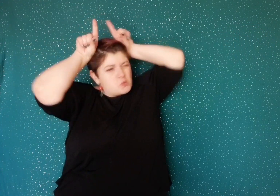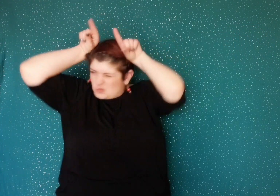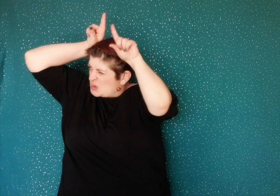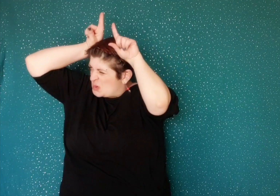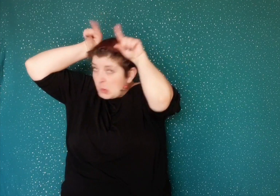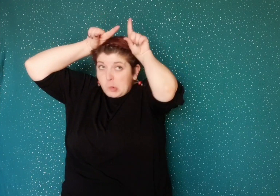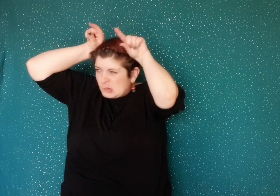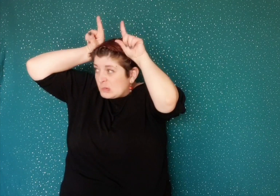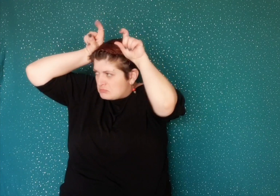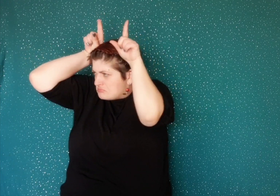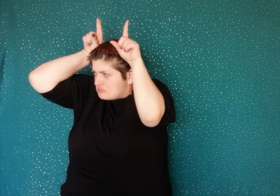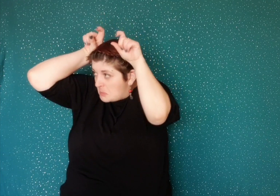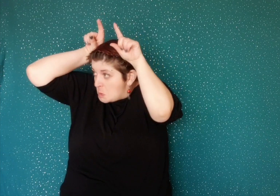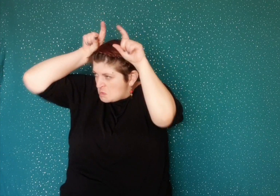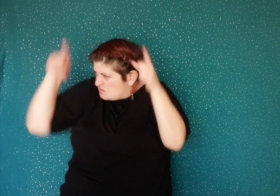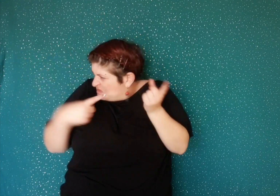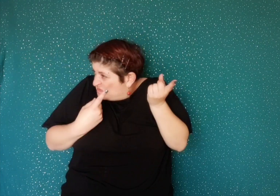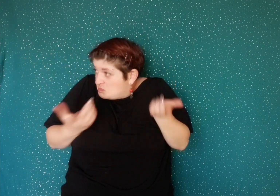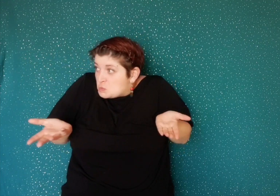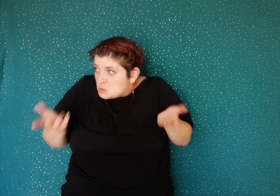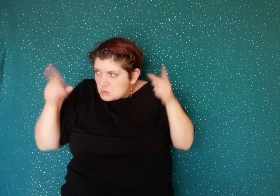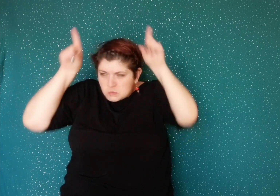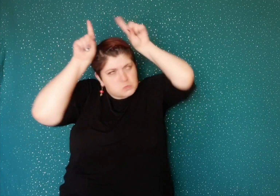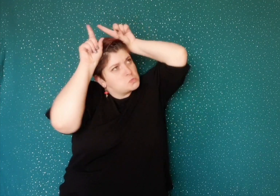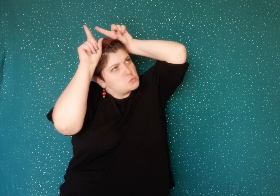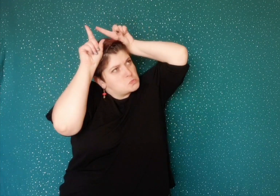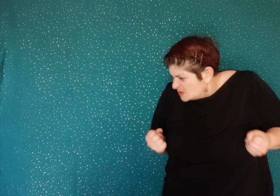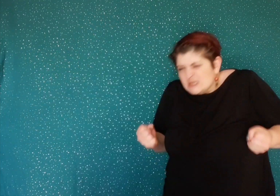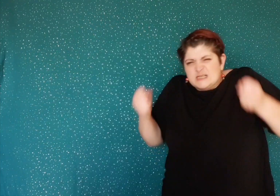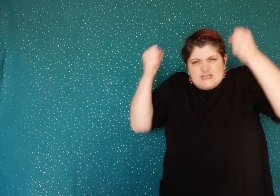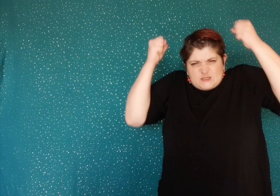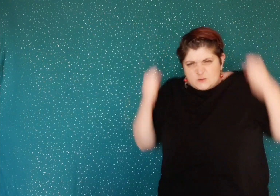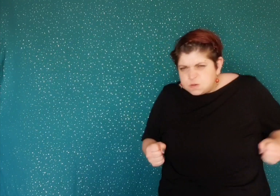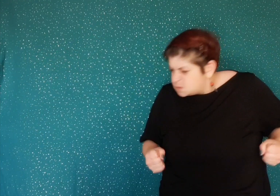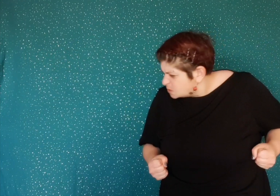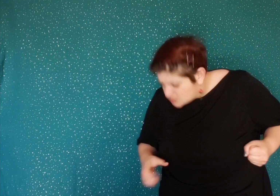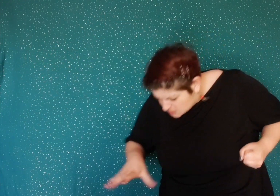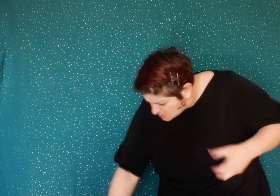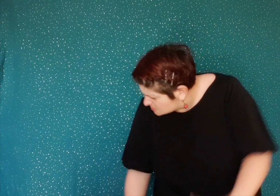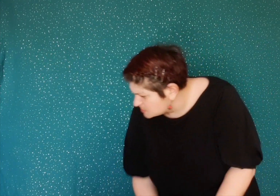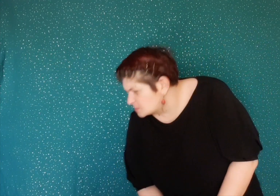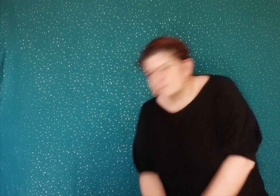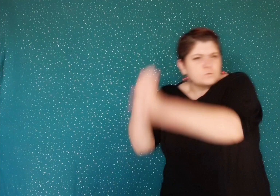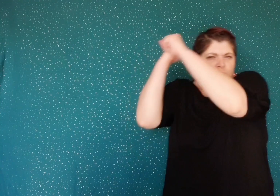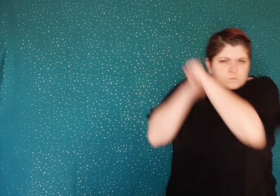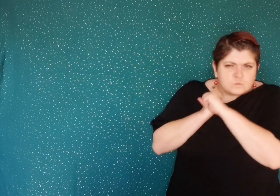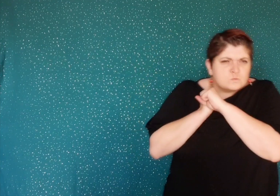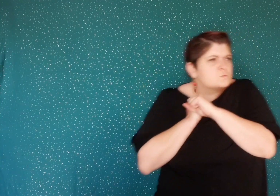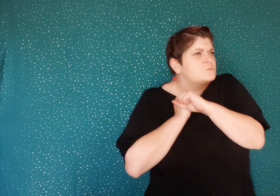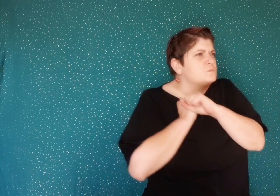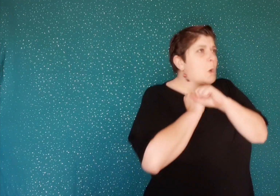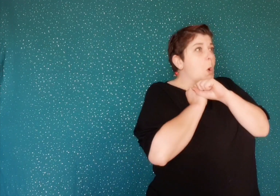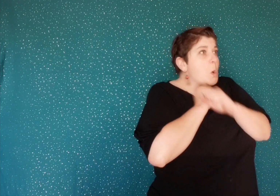Mais les petits hommes verts de la lune ne l'entendirent pas, parce qu'ils n'avaient pas